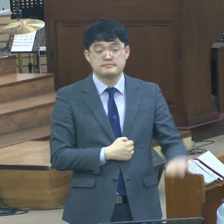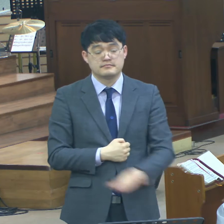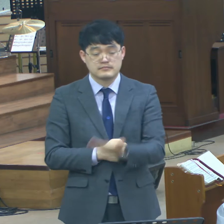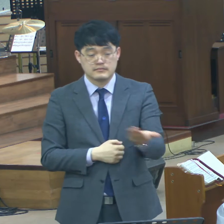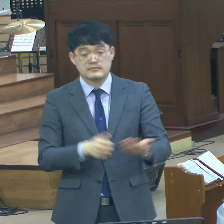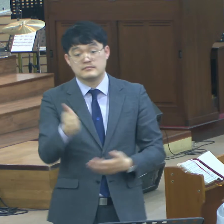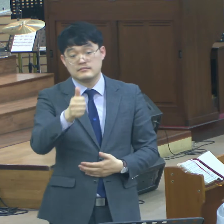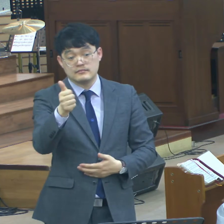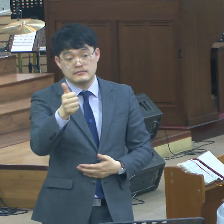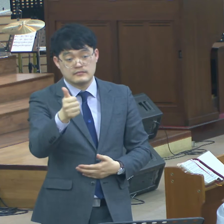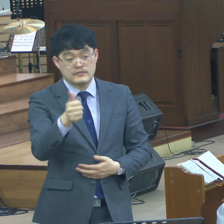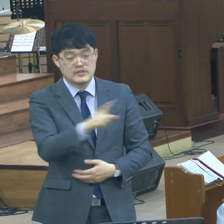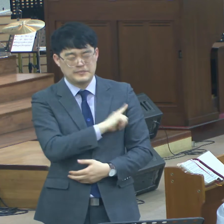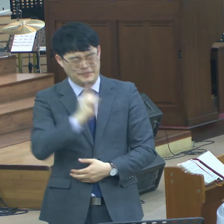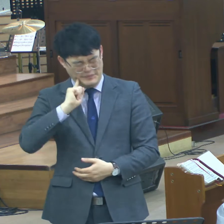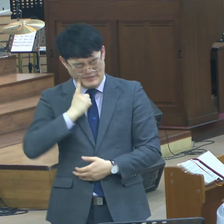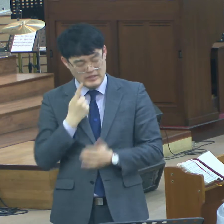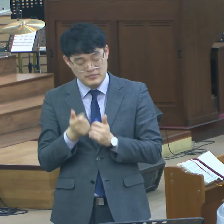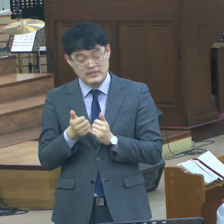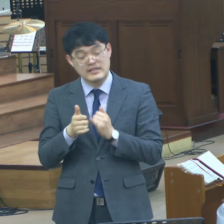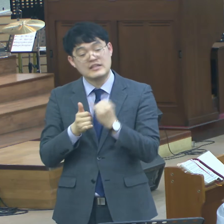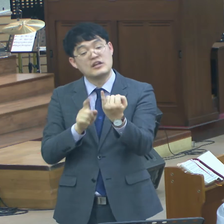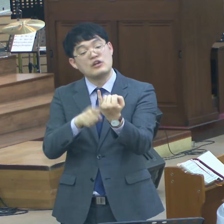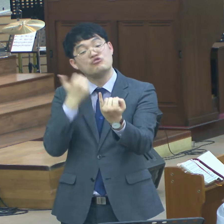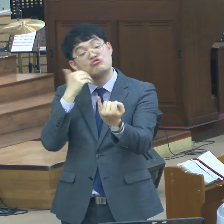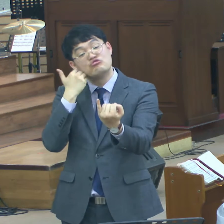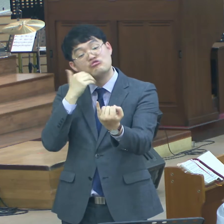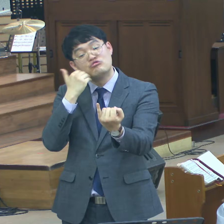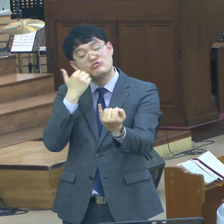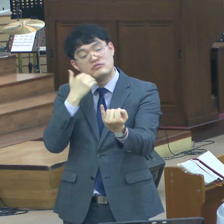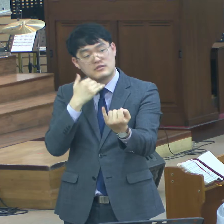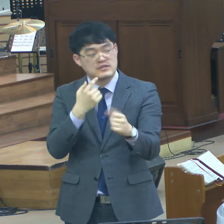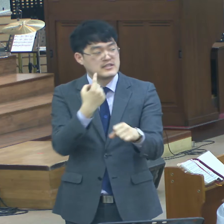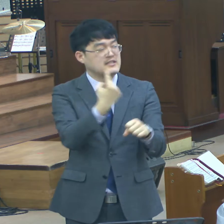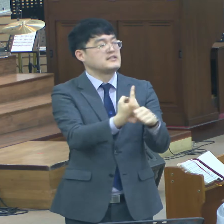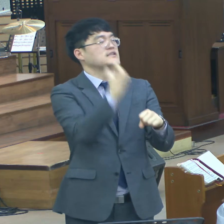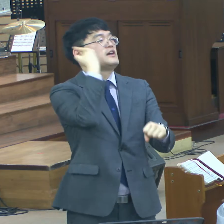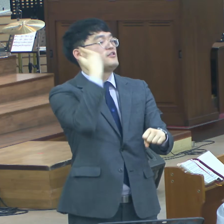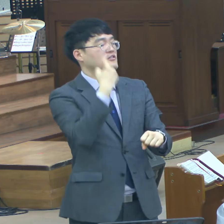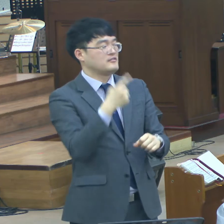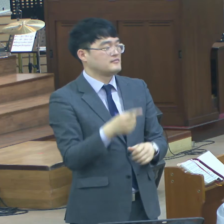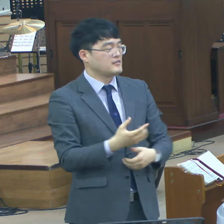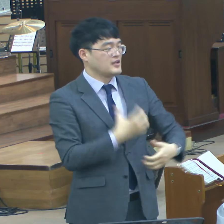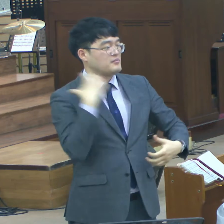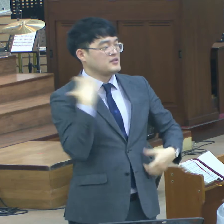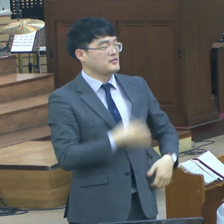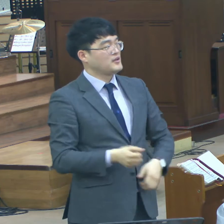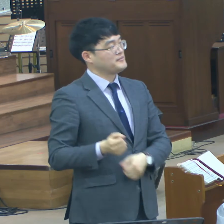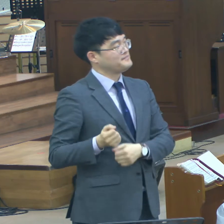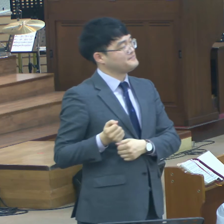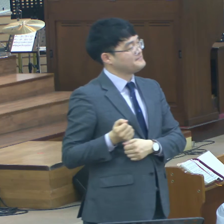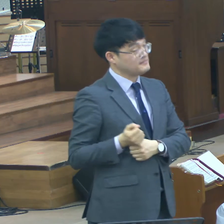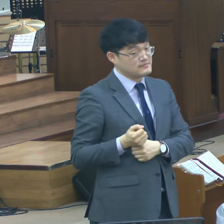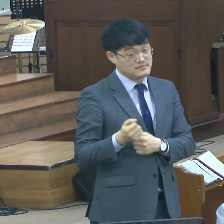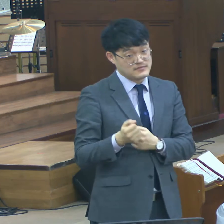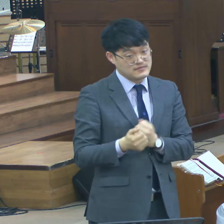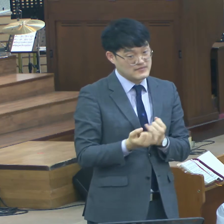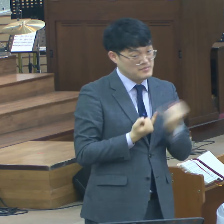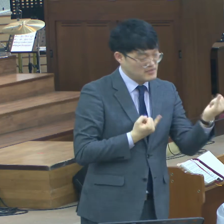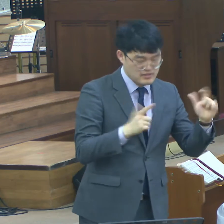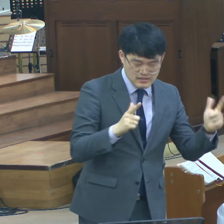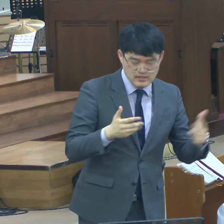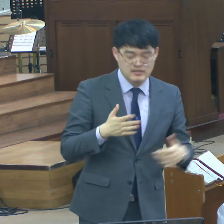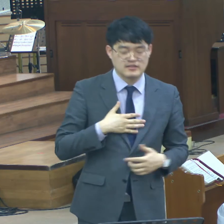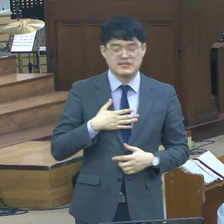남자분들 최고로 예쁜 사람이 누구예요? 작년에 미스코리아 진이 제일 예뻐요? 아니에요. 왜